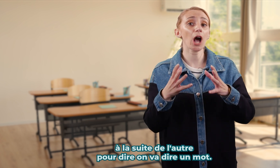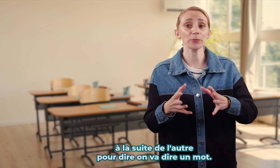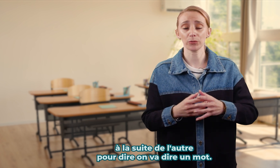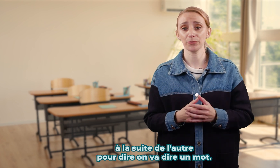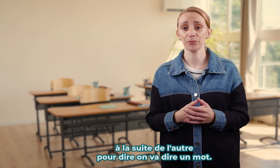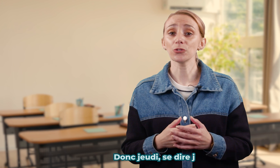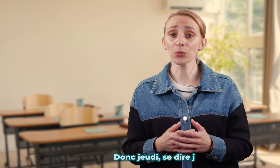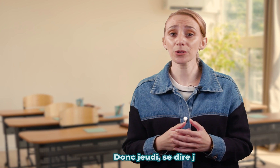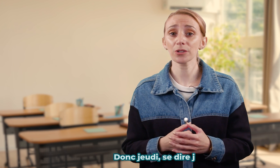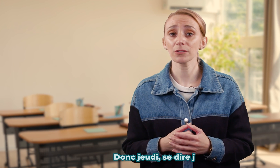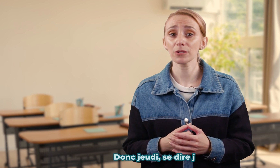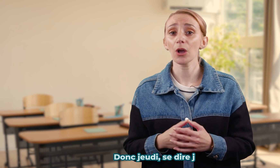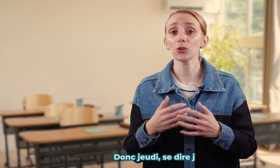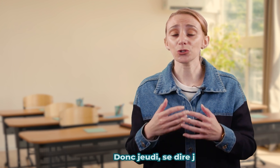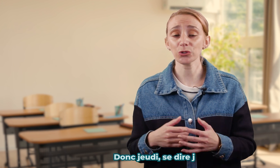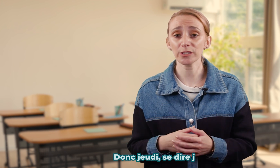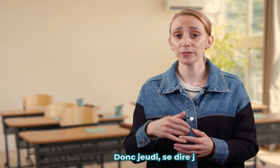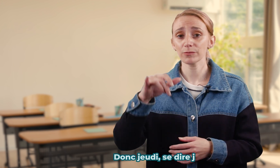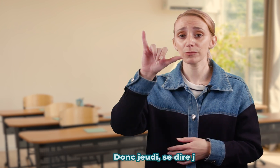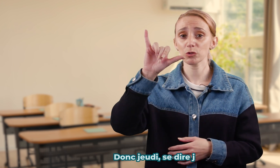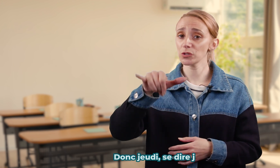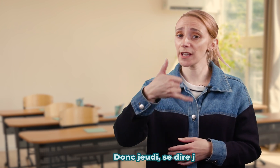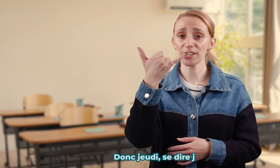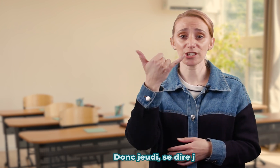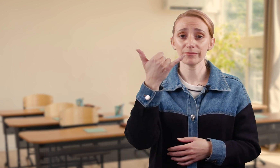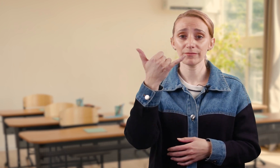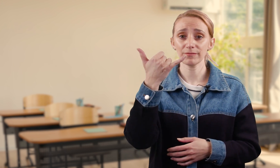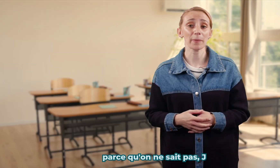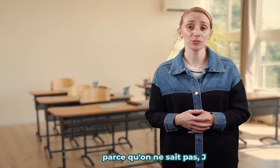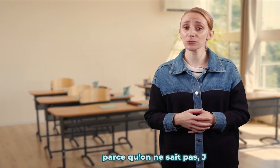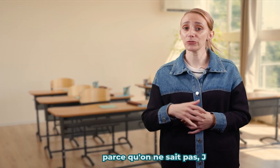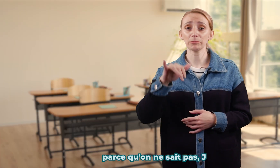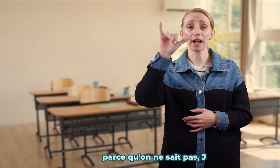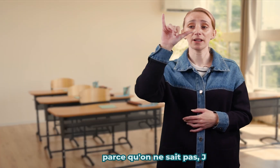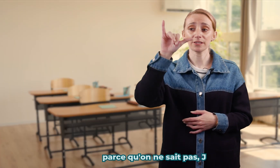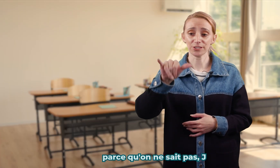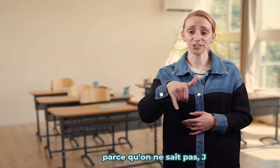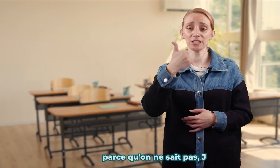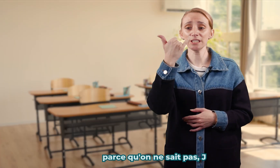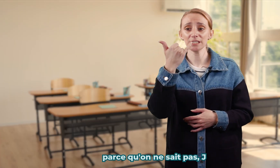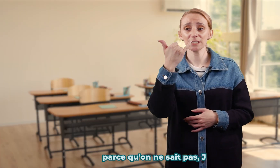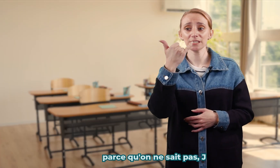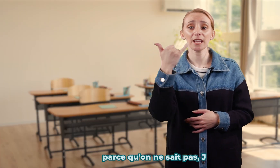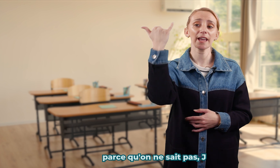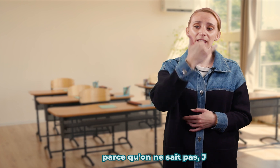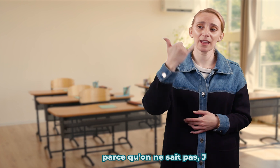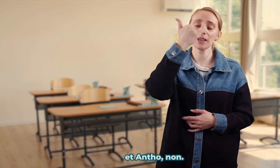mot. Donc, jeudi se dira J parce qu'on ne fait pas J et on